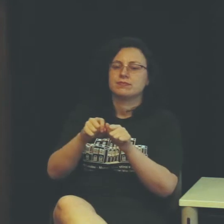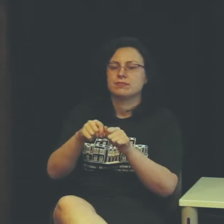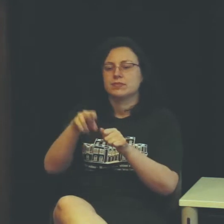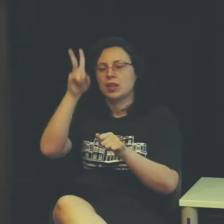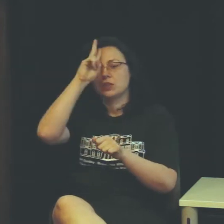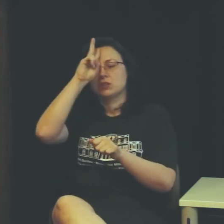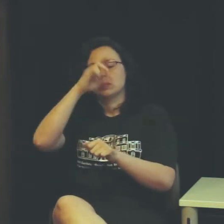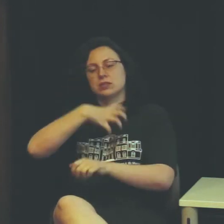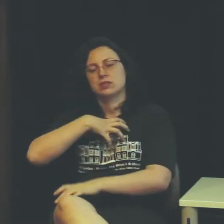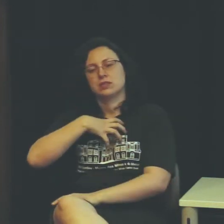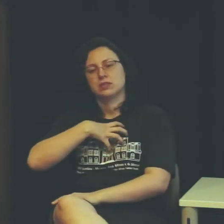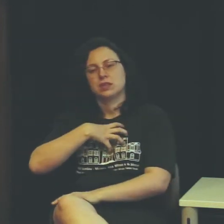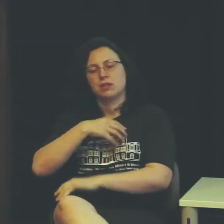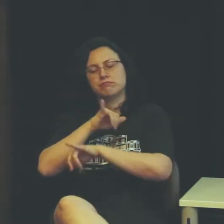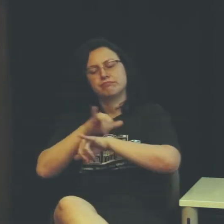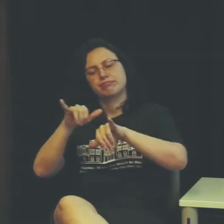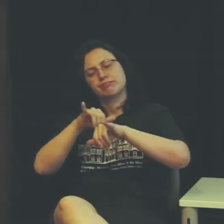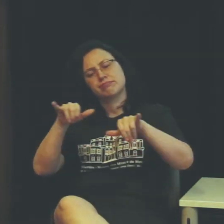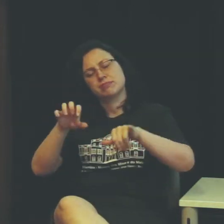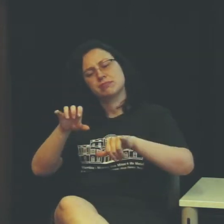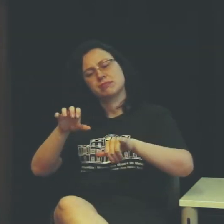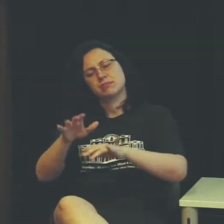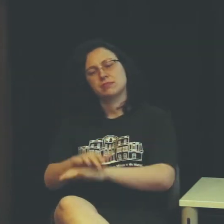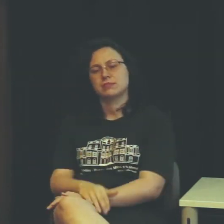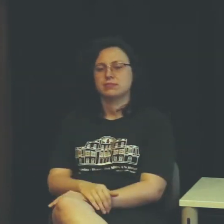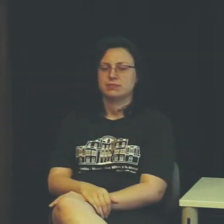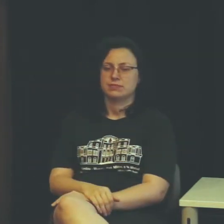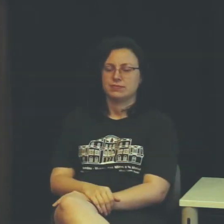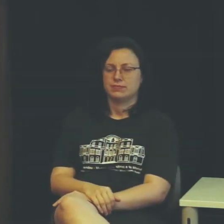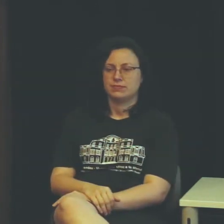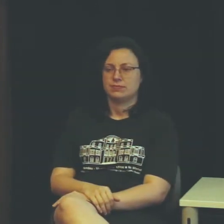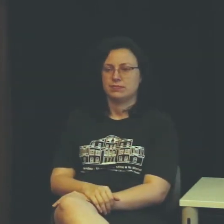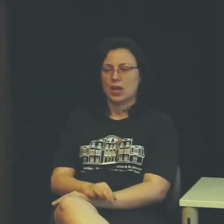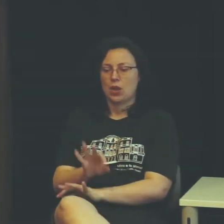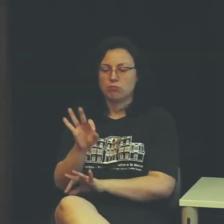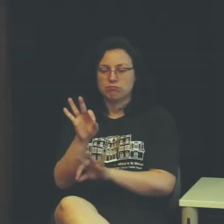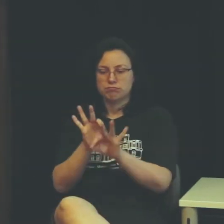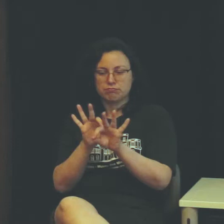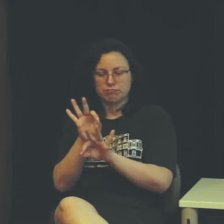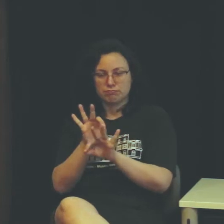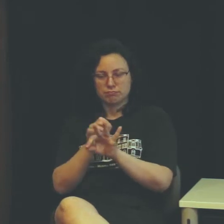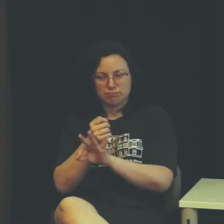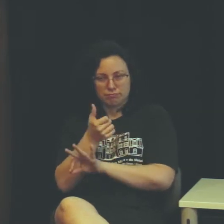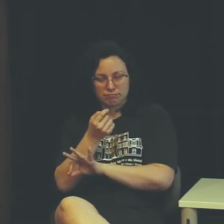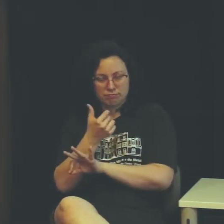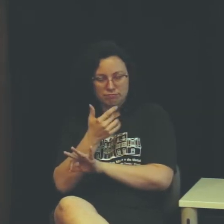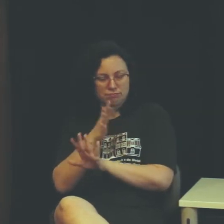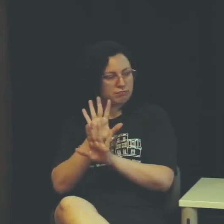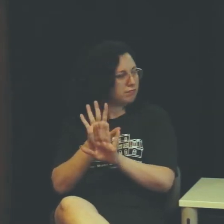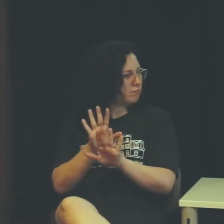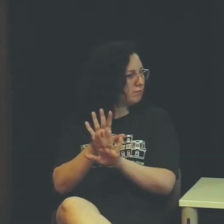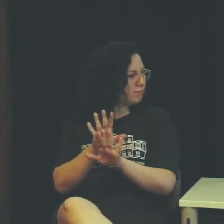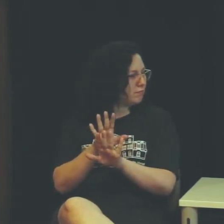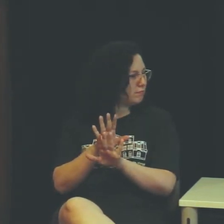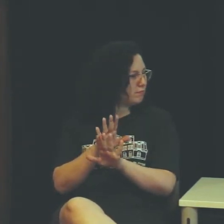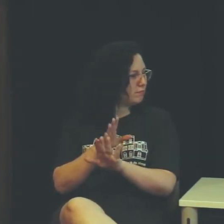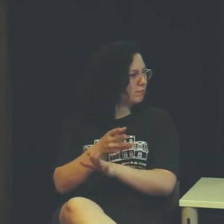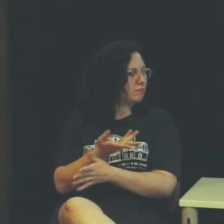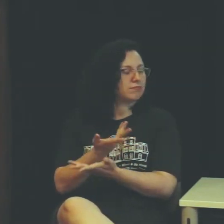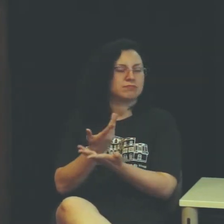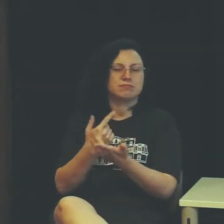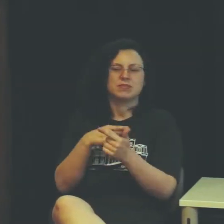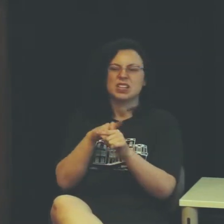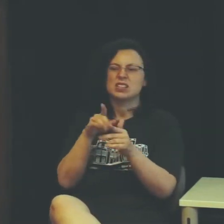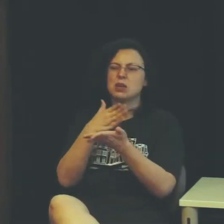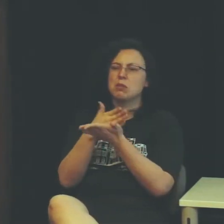da ciência e de divulgação científica. E aí, só para organizar um pouquinho a fala, né, sei que muitos de vocês aqui